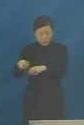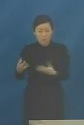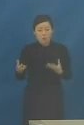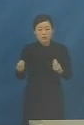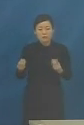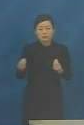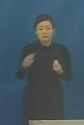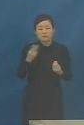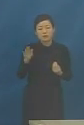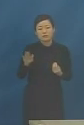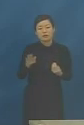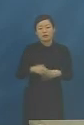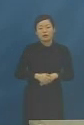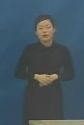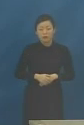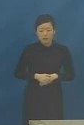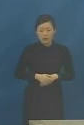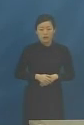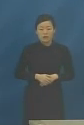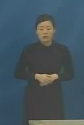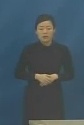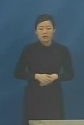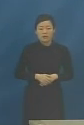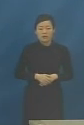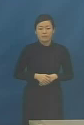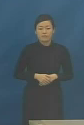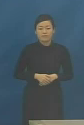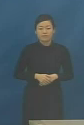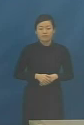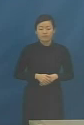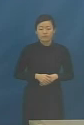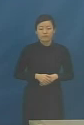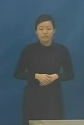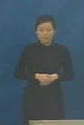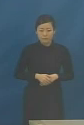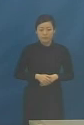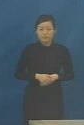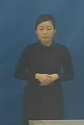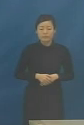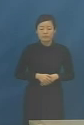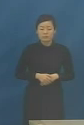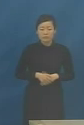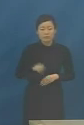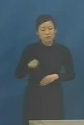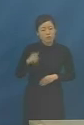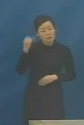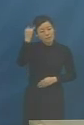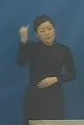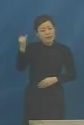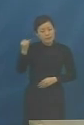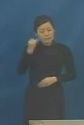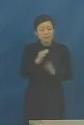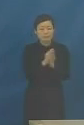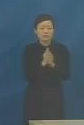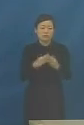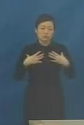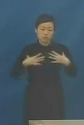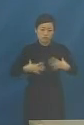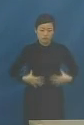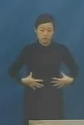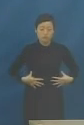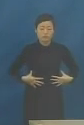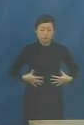とそういう時代考証の中ででこうしたあの服装にさせていただきこういうあの勾玉ですね